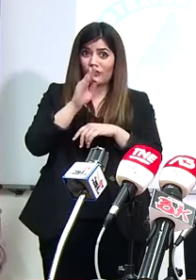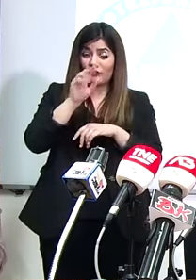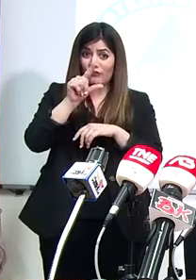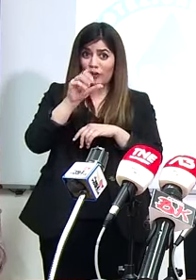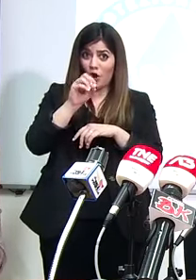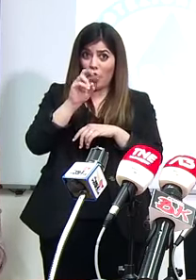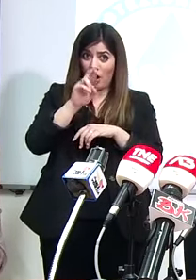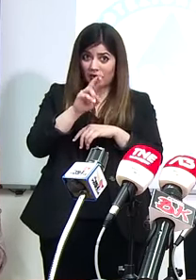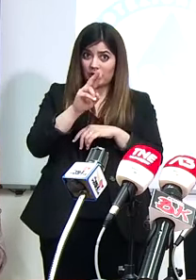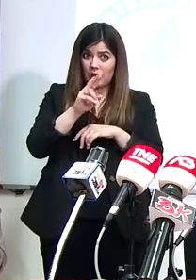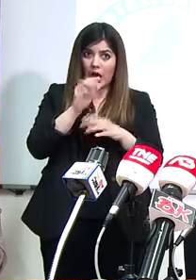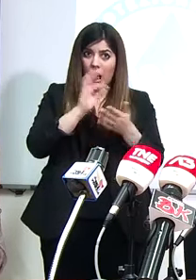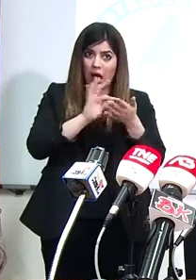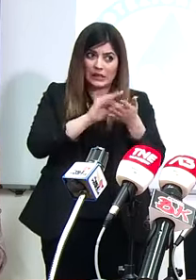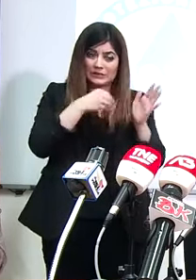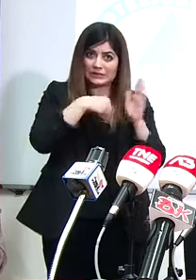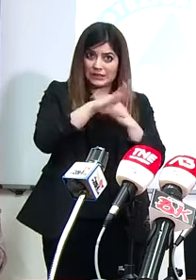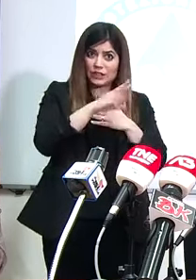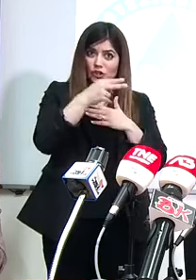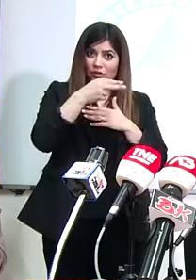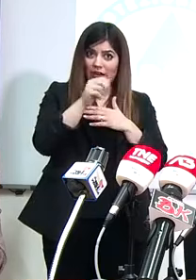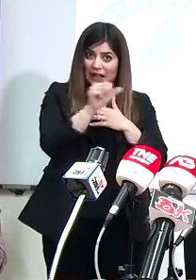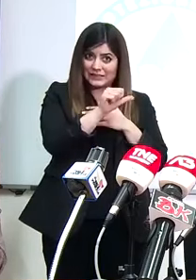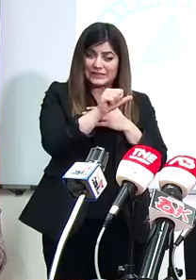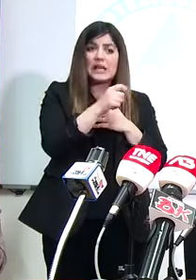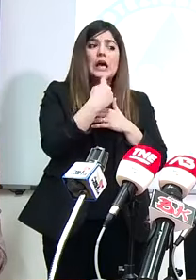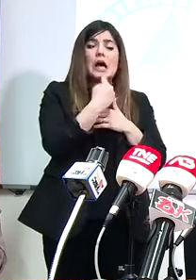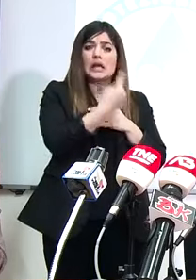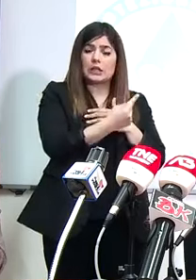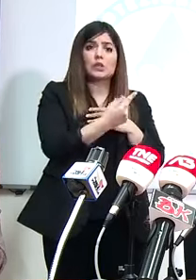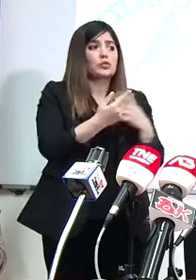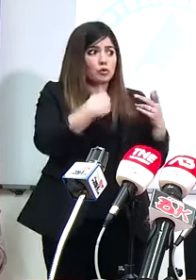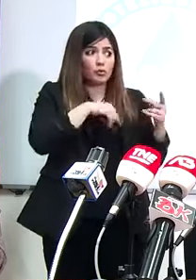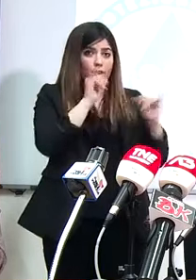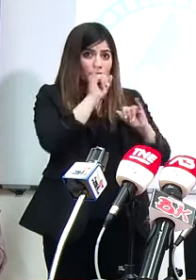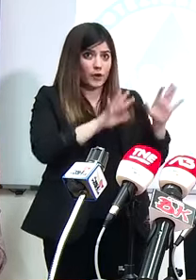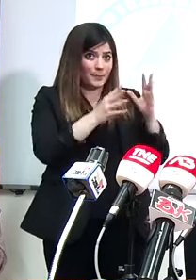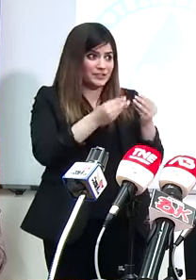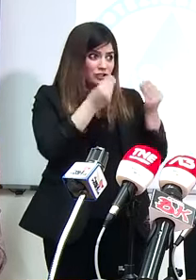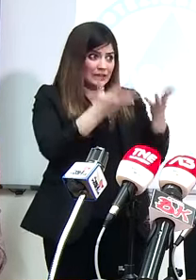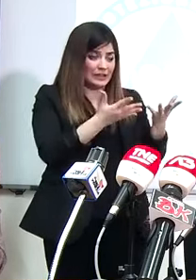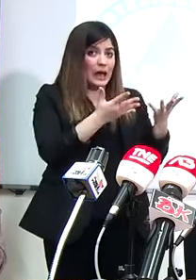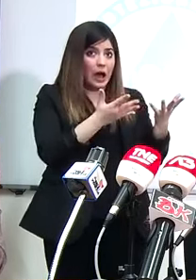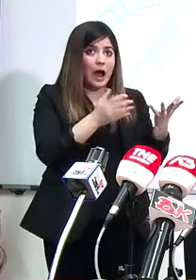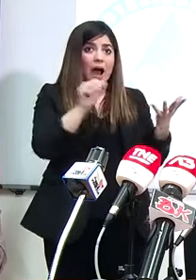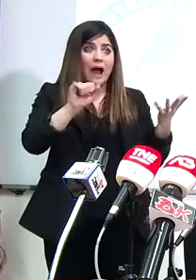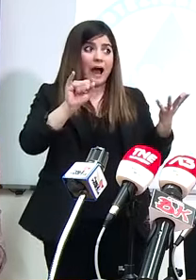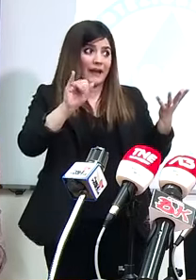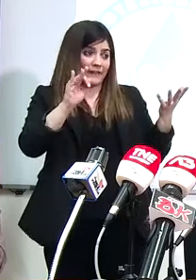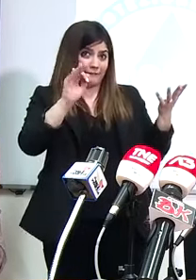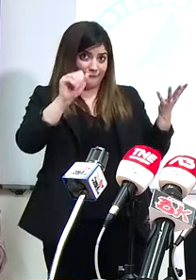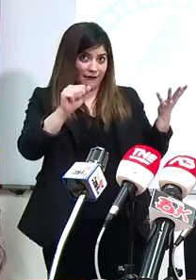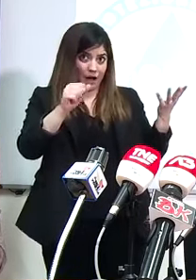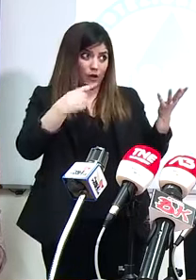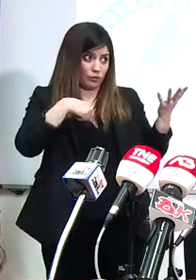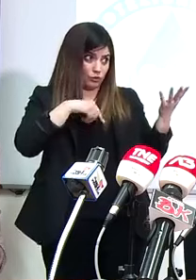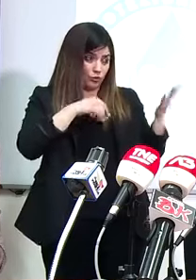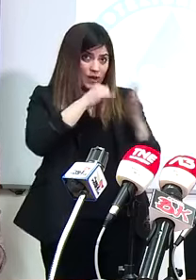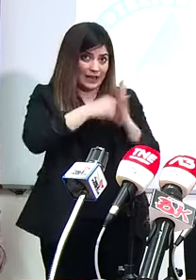scritto vi informo che abbiamo scritto ad haifa perché c'è sta roba punto però nell'ottica della leale collaborazione fra le istituzioni